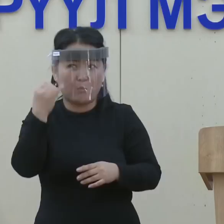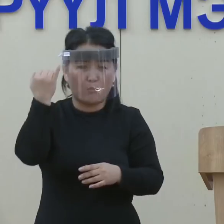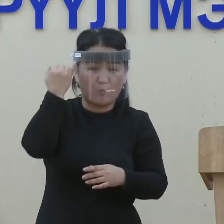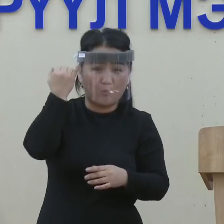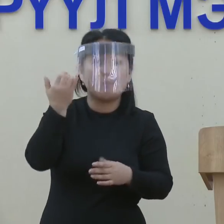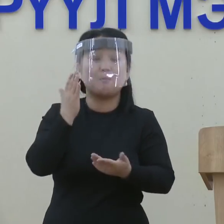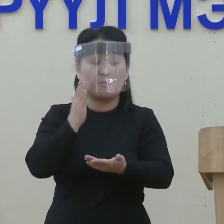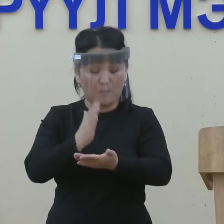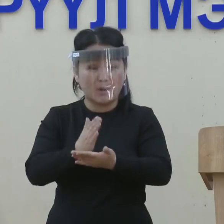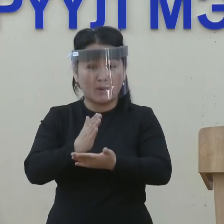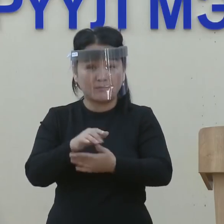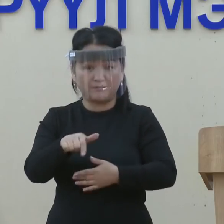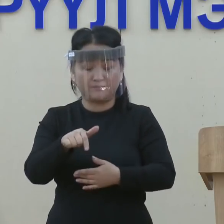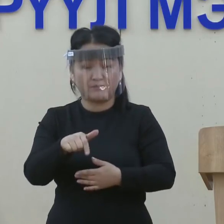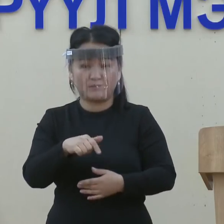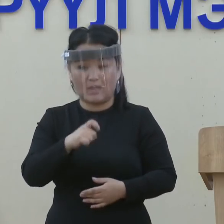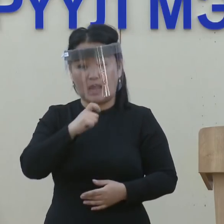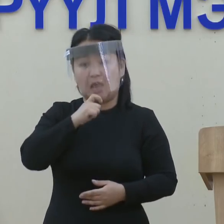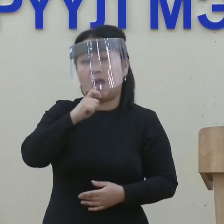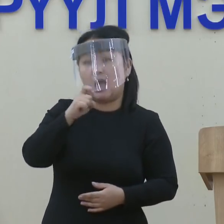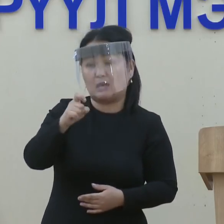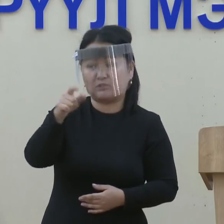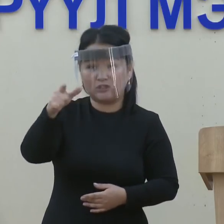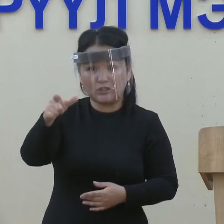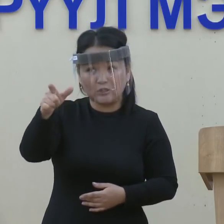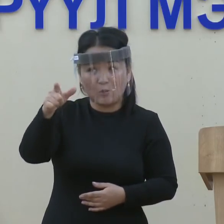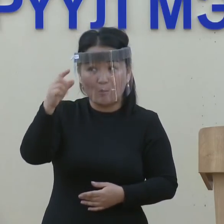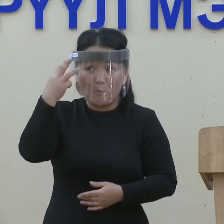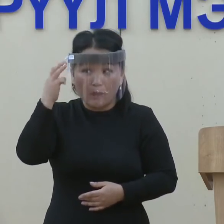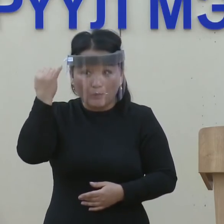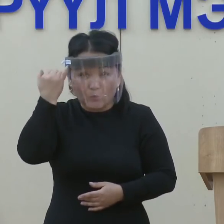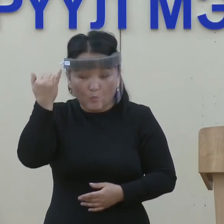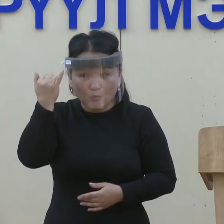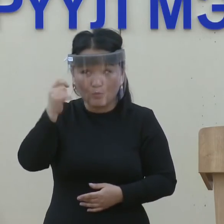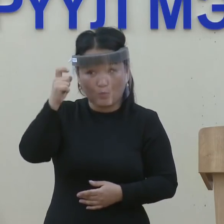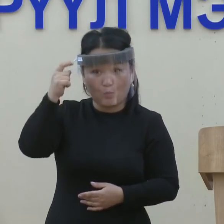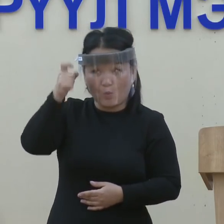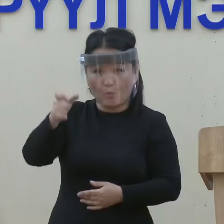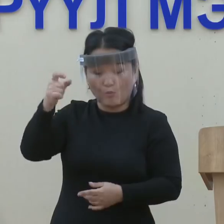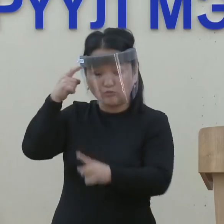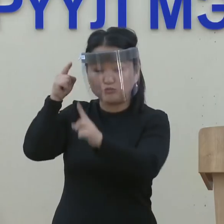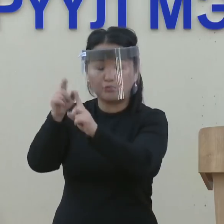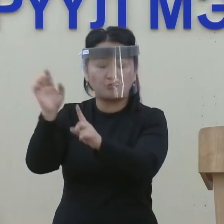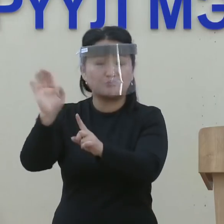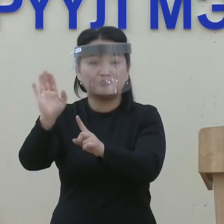учраас тэгтээ тэр хариунд зориулж байгаа юм биш. Ер нь манай тандалтын тогтолцоо буюу